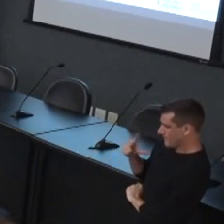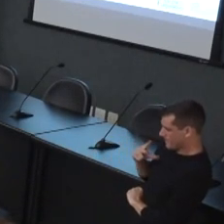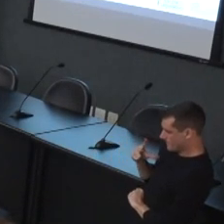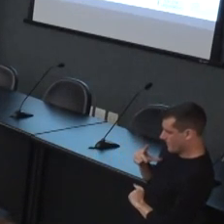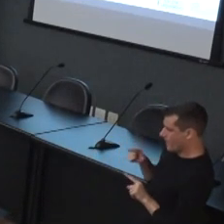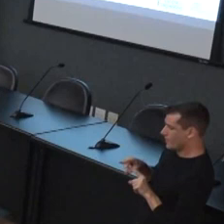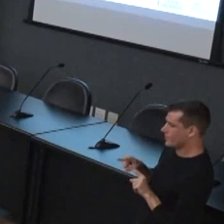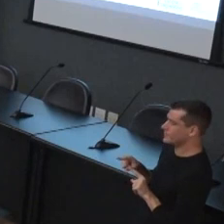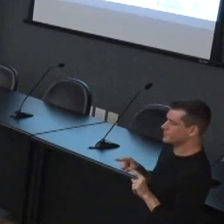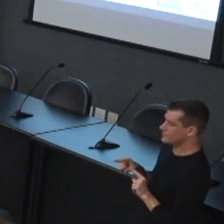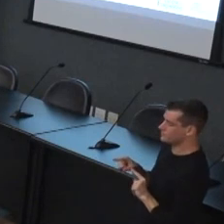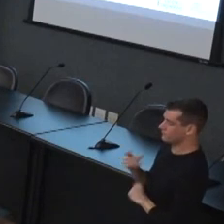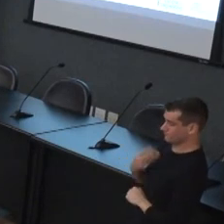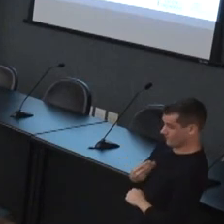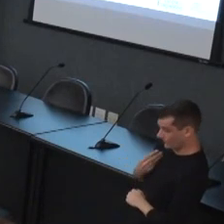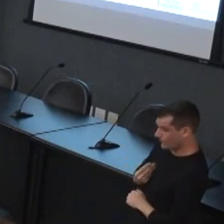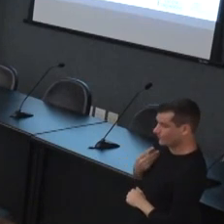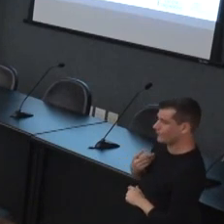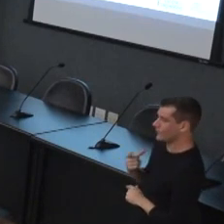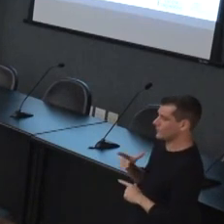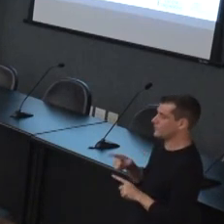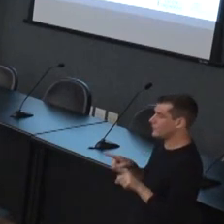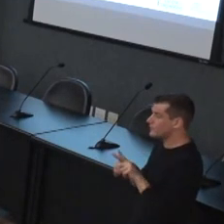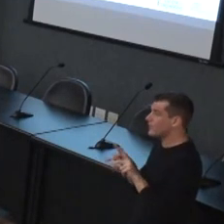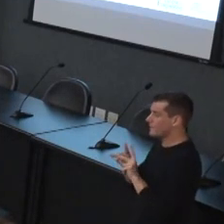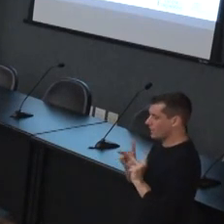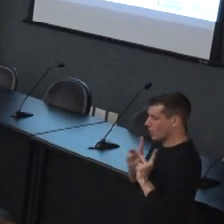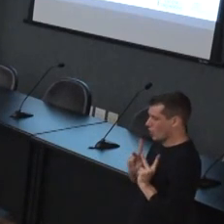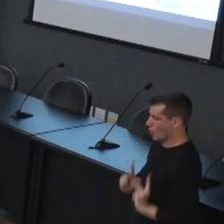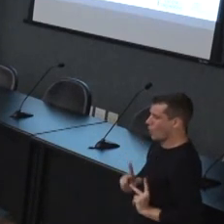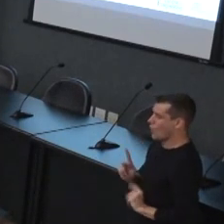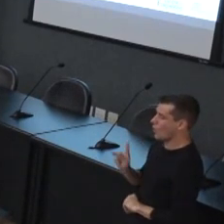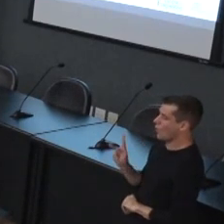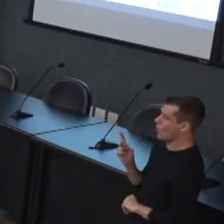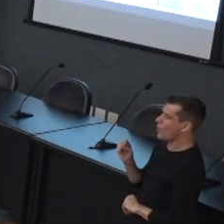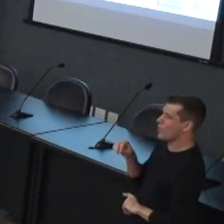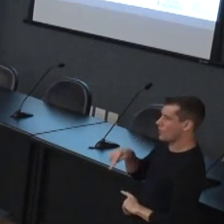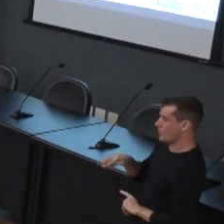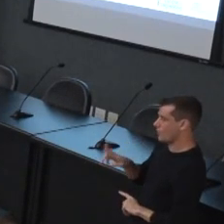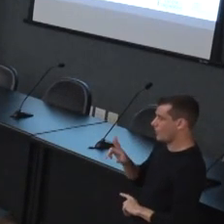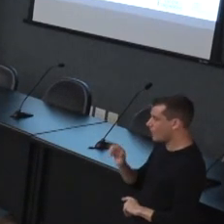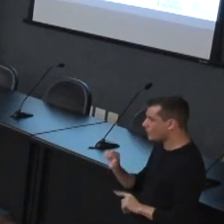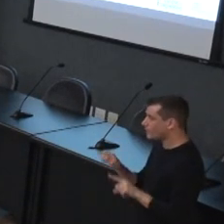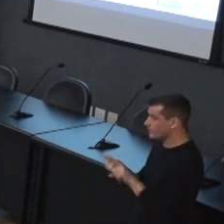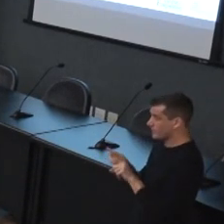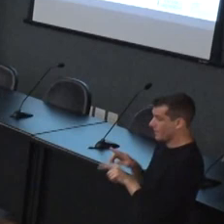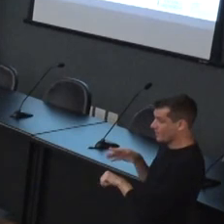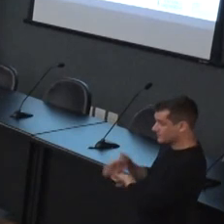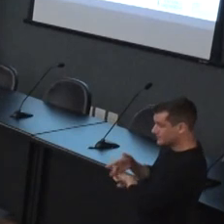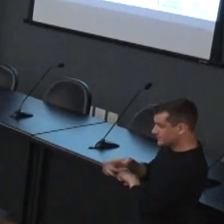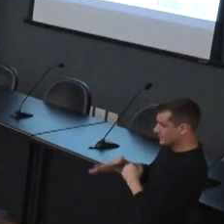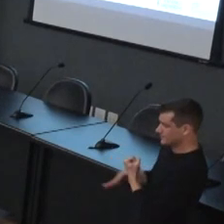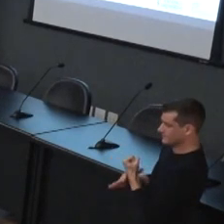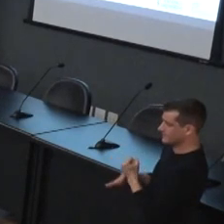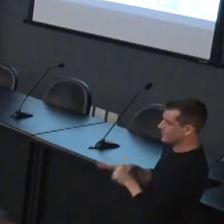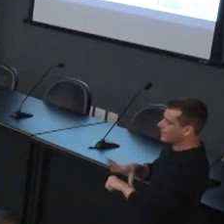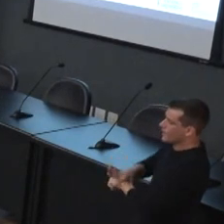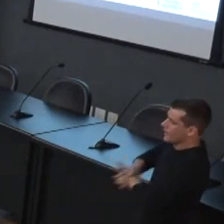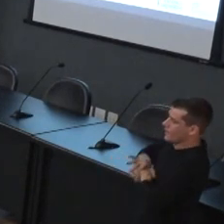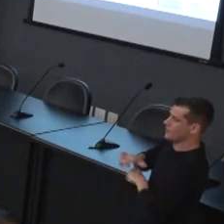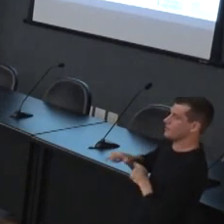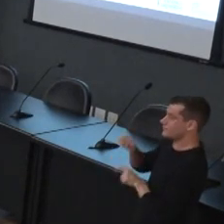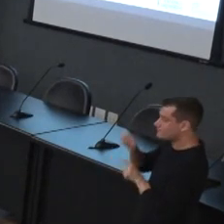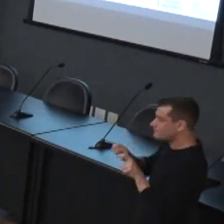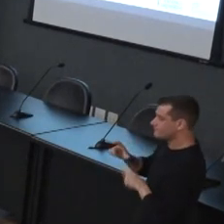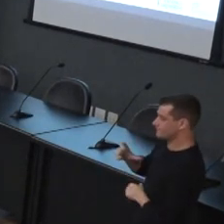honra e a imagem das pessoas bem como as liberdades e garantias individuais é quase uma cópia do artigo primeiro concordam